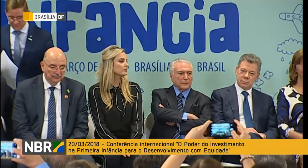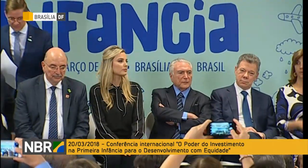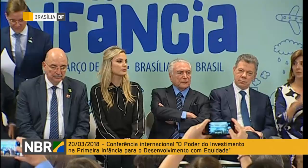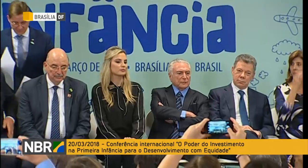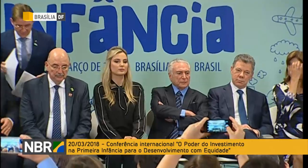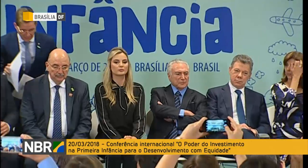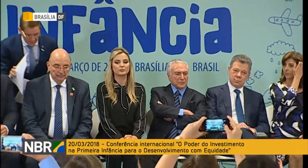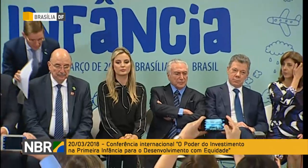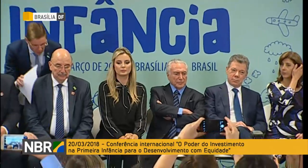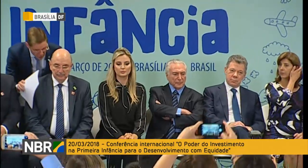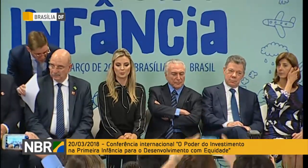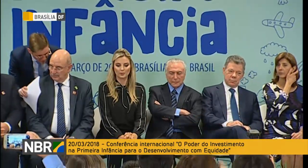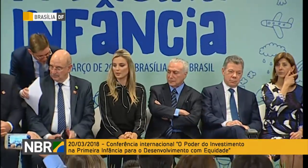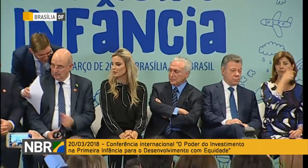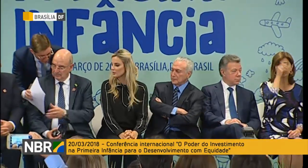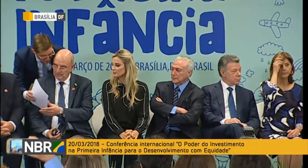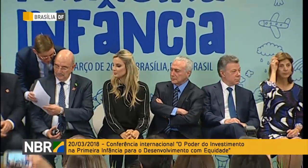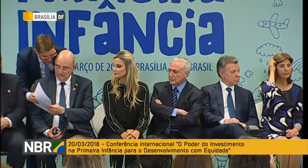Feliz.